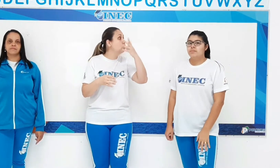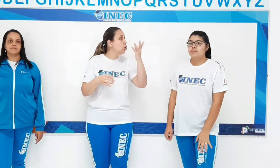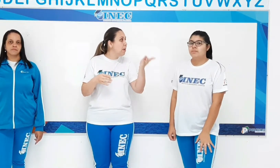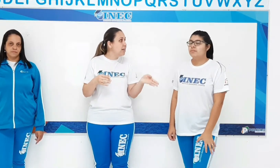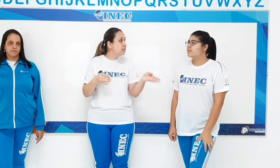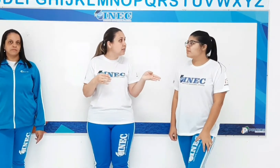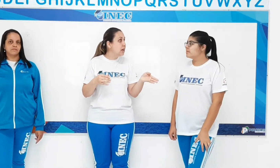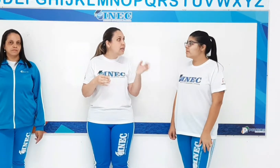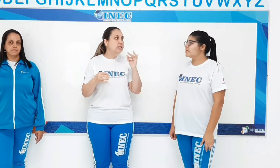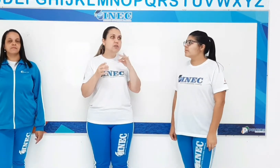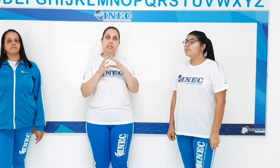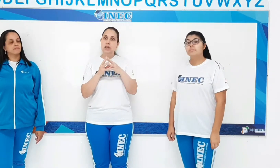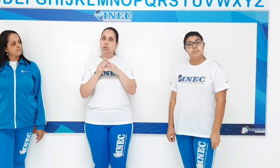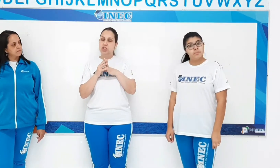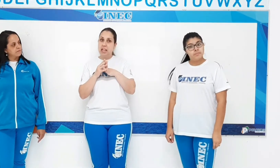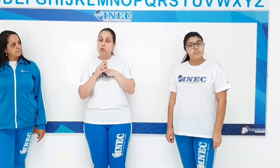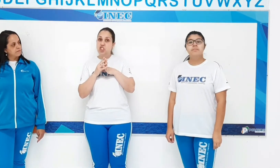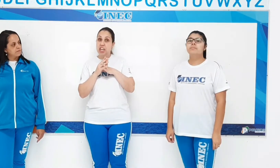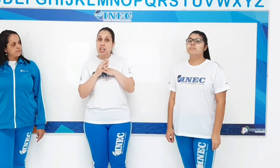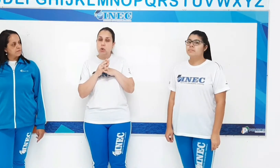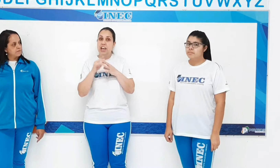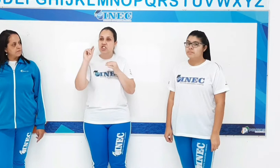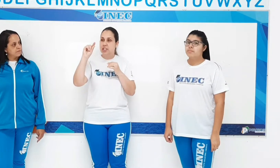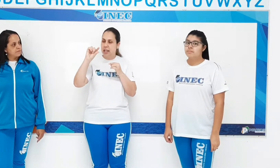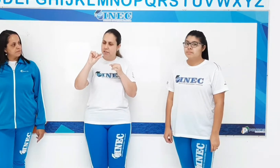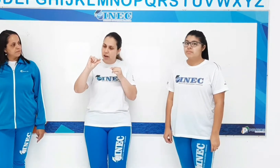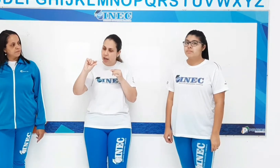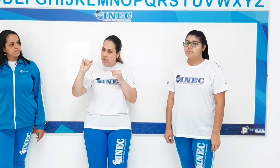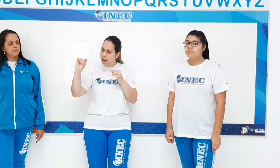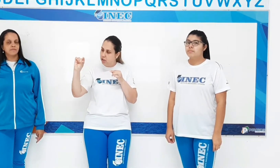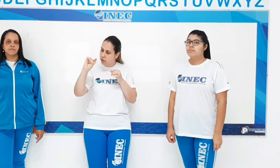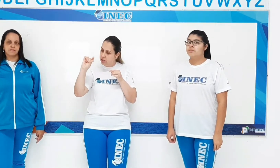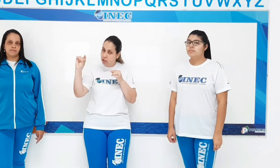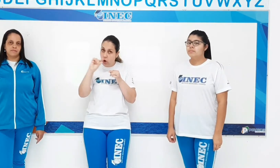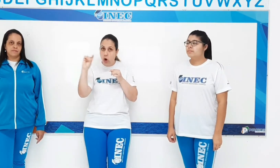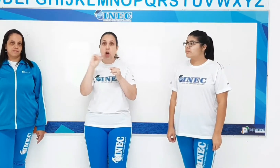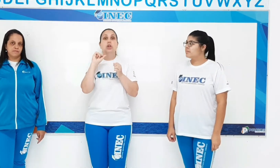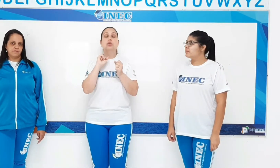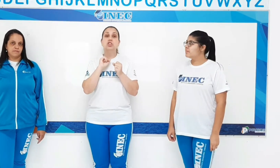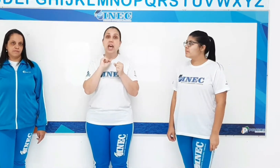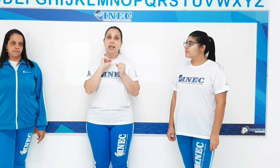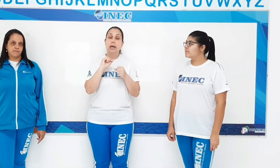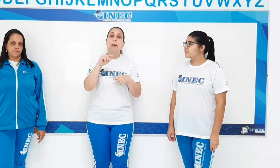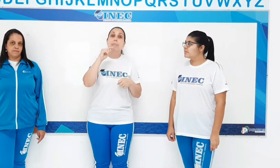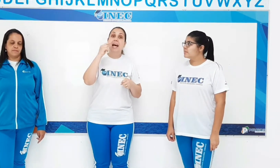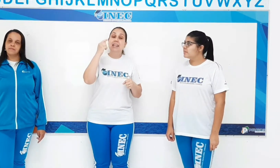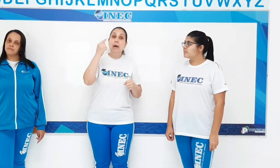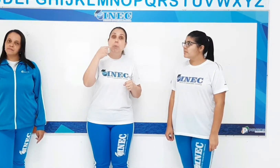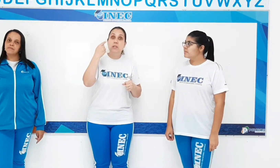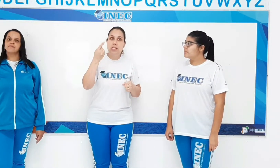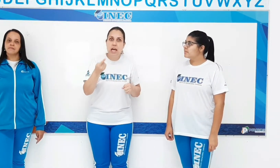para o outro mês. Se você não tem um dinheirinho, aí a gente escreve lá embaixo, assim, ó, do cheque,